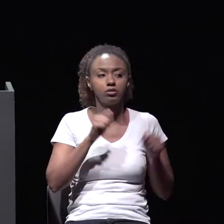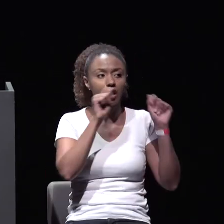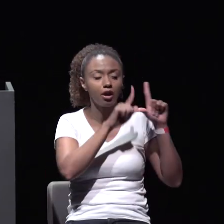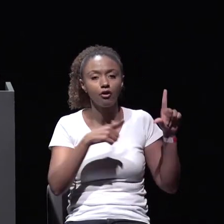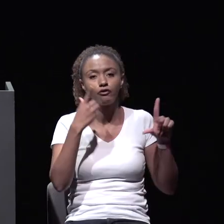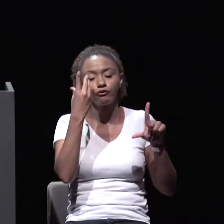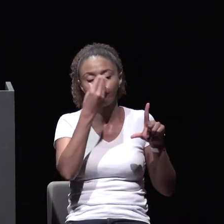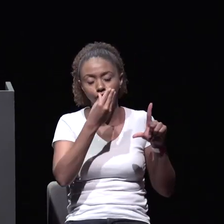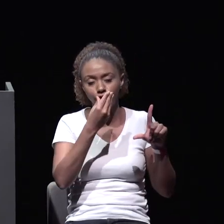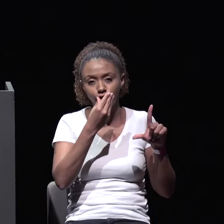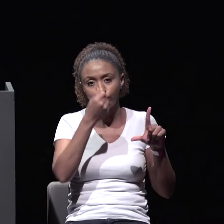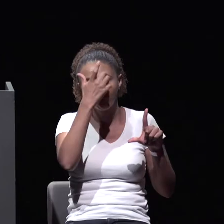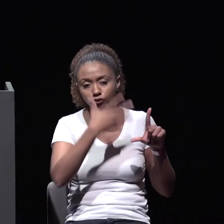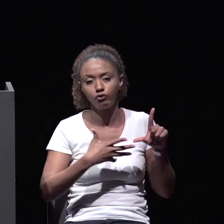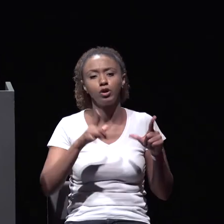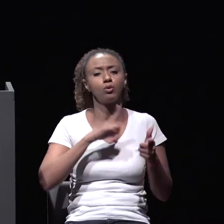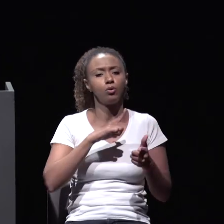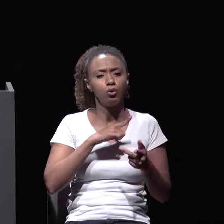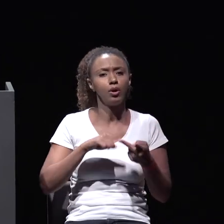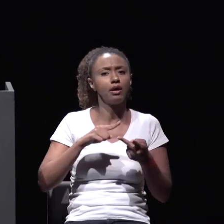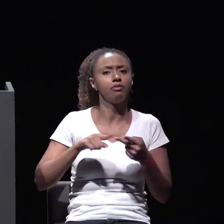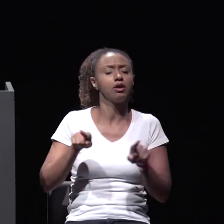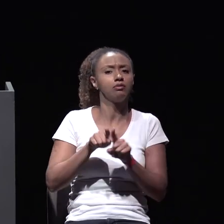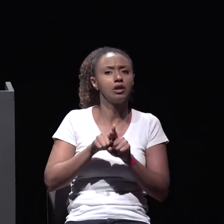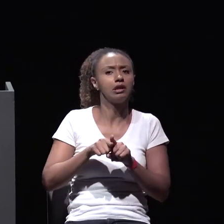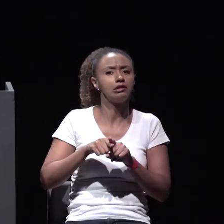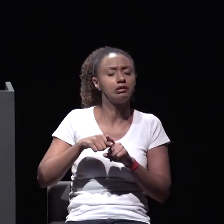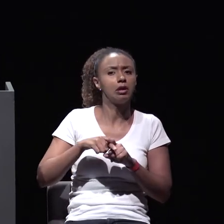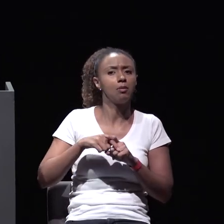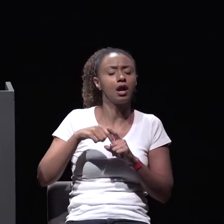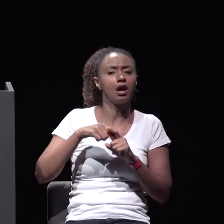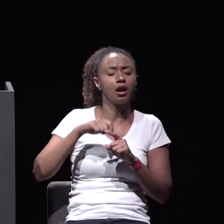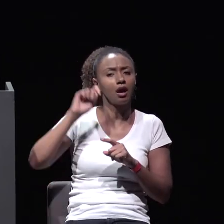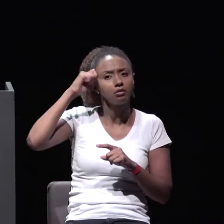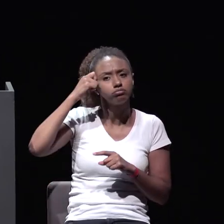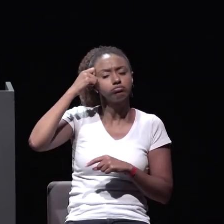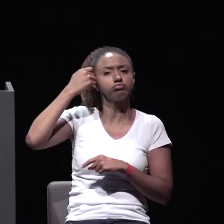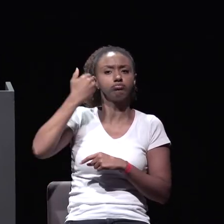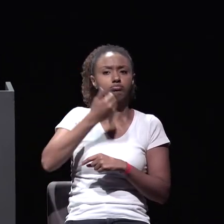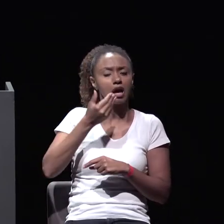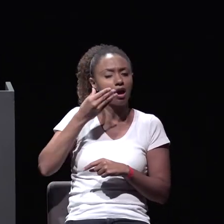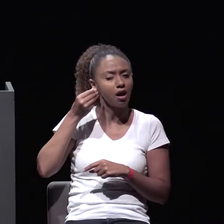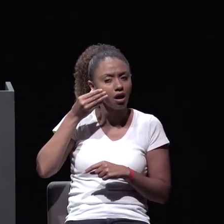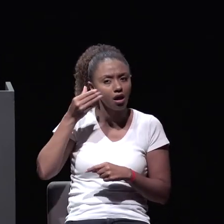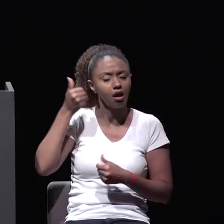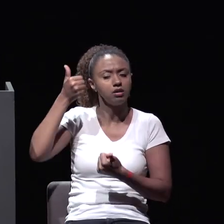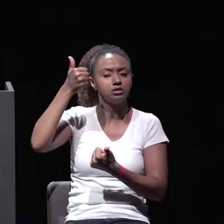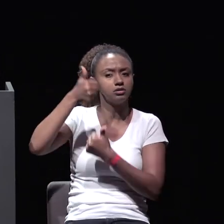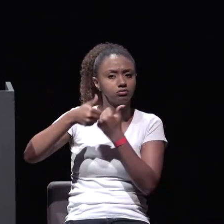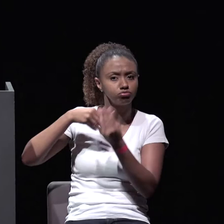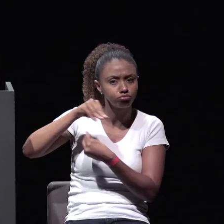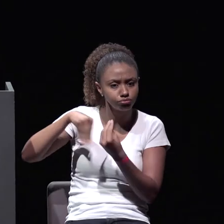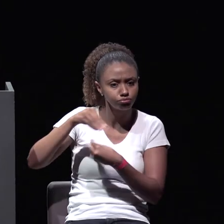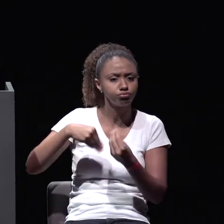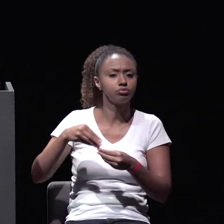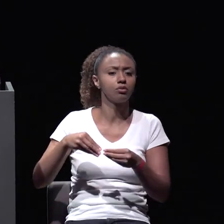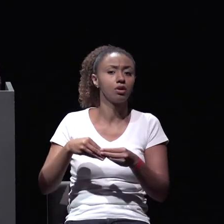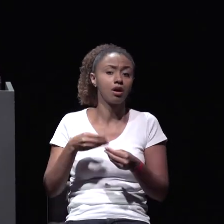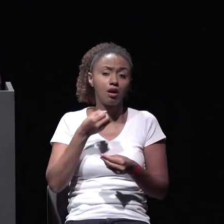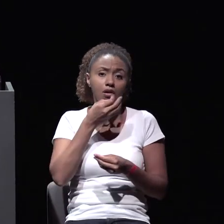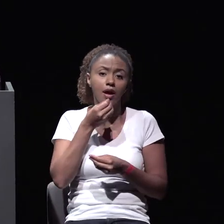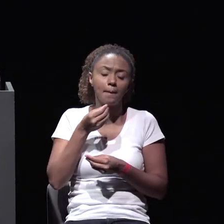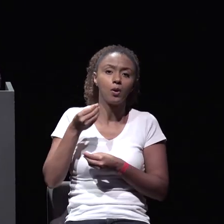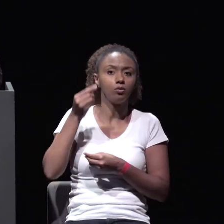a etnia como um elemento identitário ou não não é importante as fontes nos ajudam a refazer ou desfazer esses